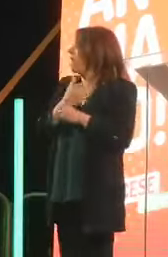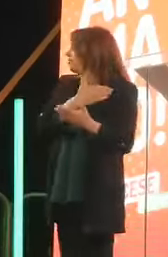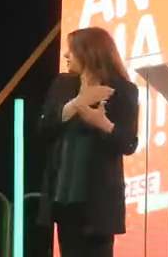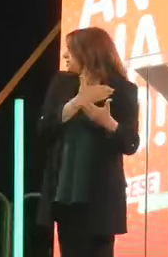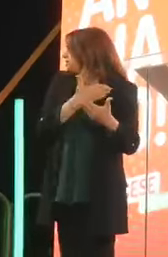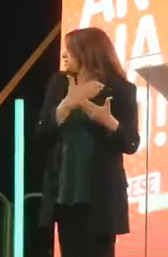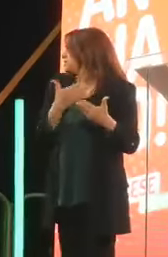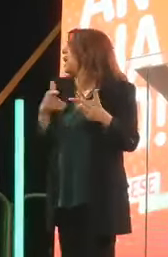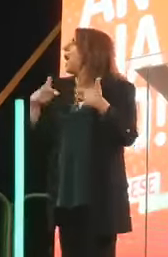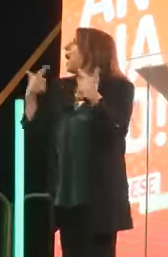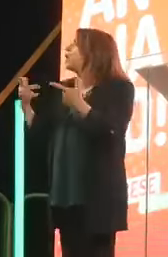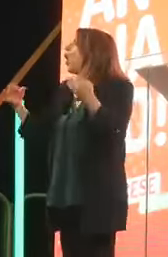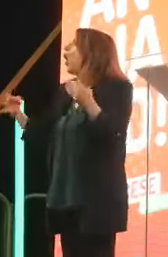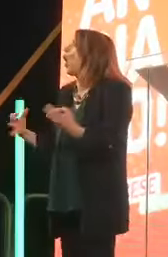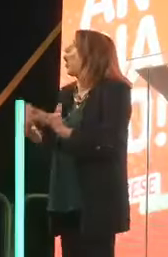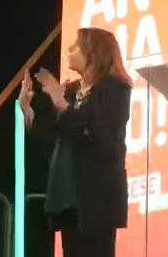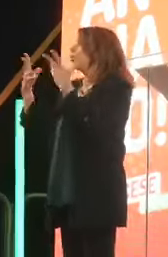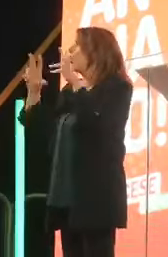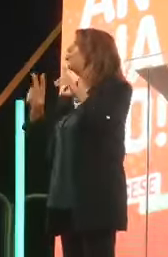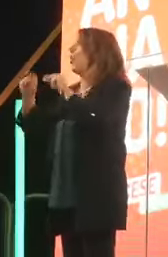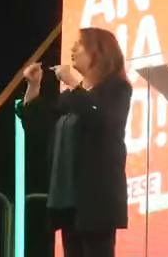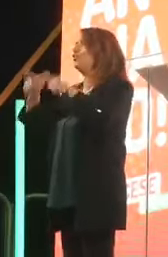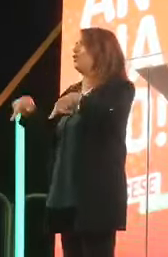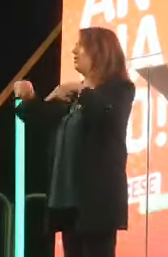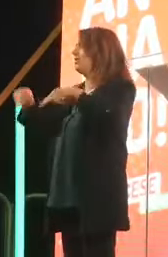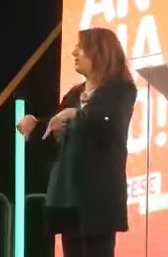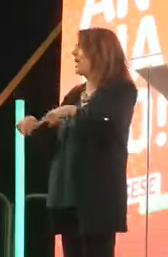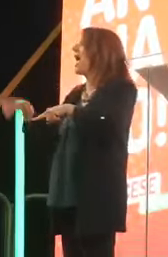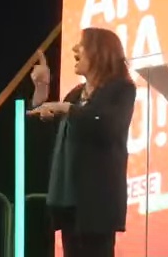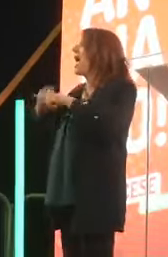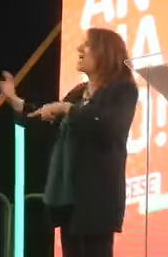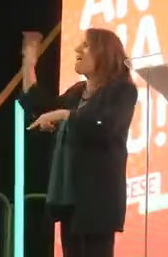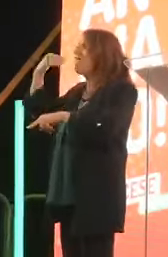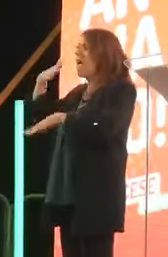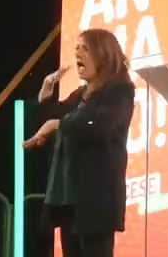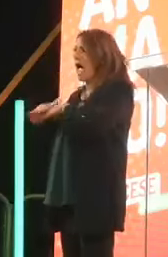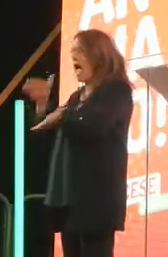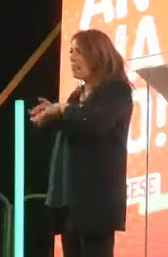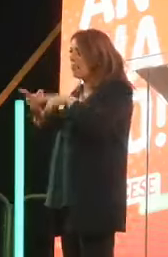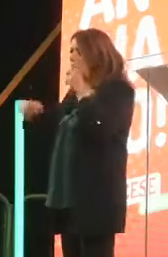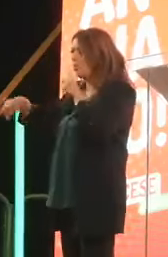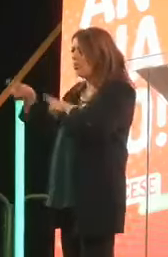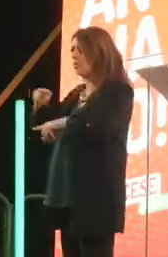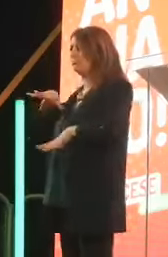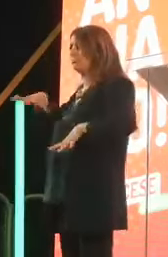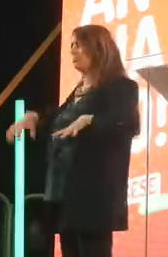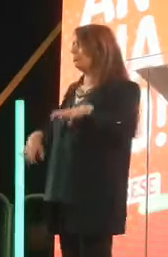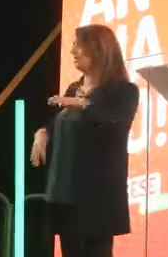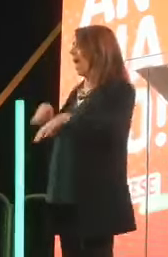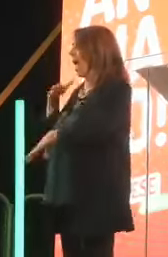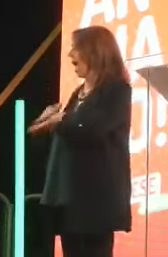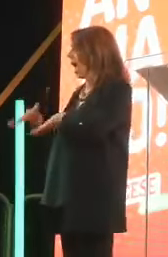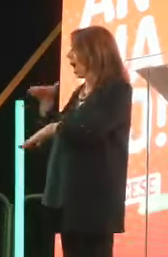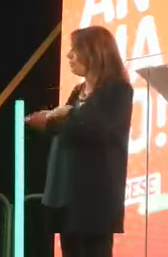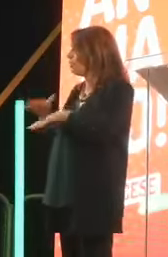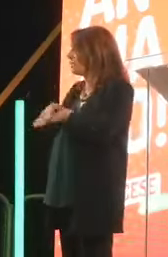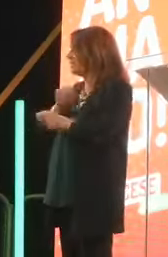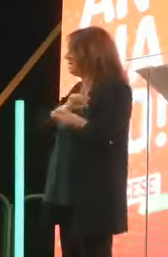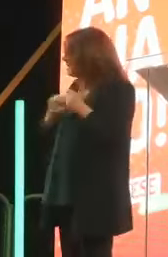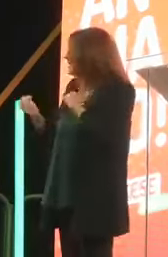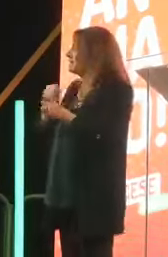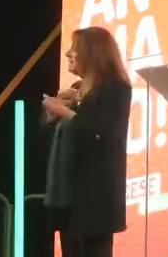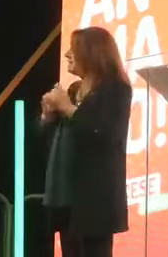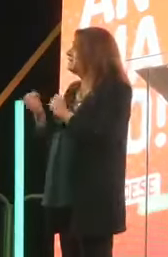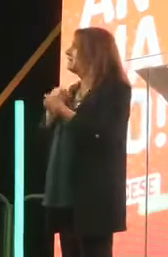nuove opportunità in questa città, strappando anche vecchie abitudini e privilegi e contrastando con sorterie